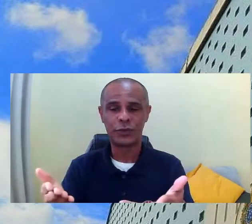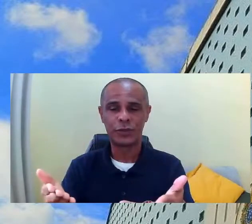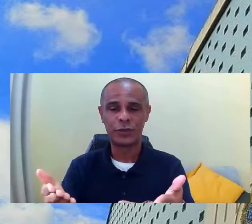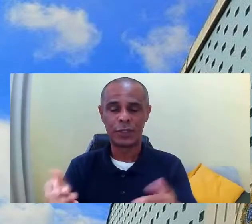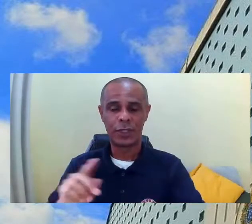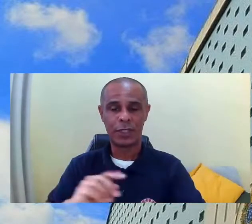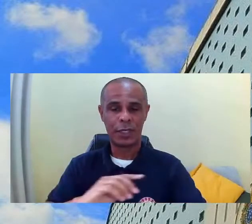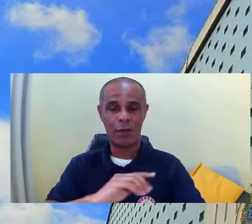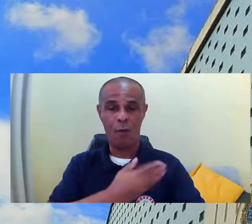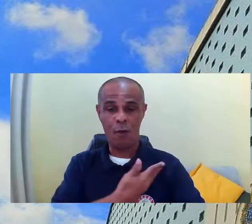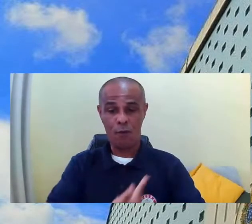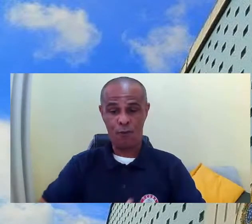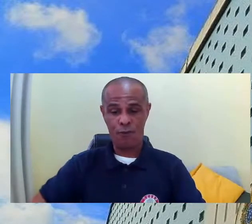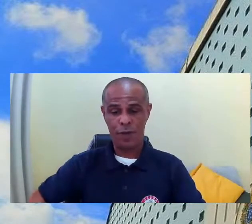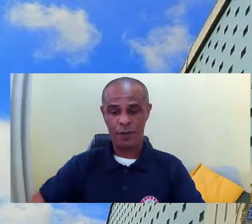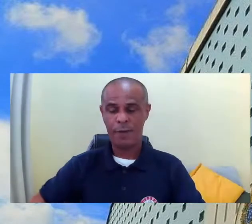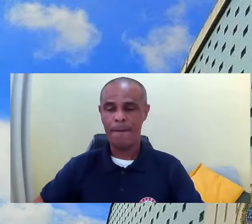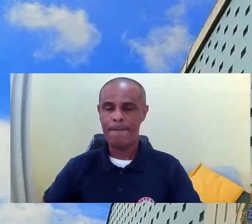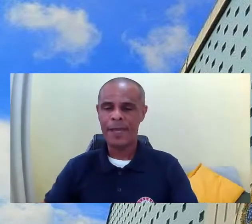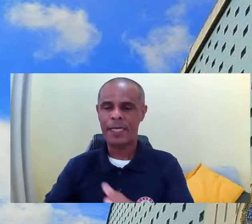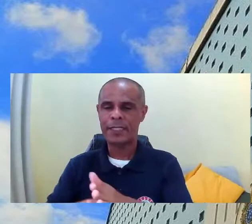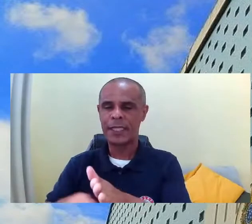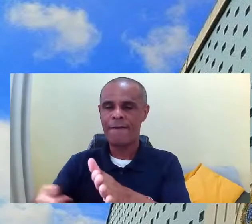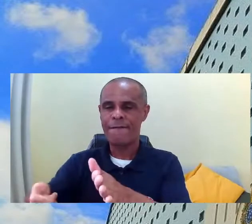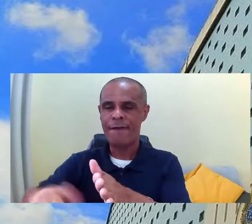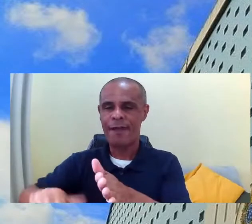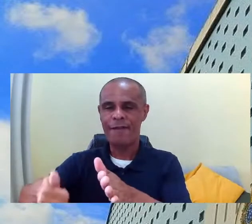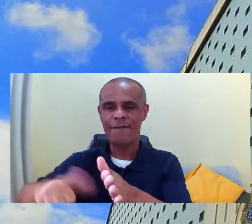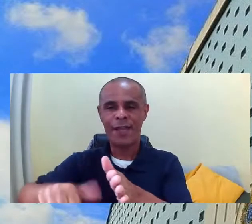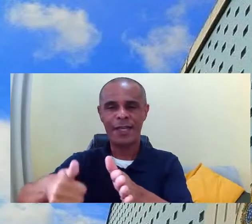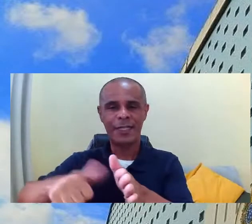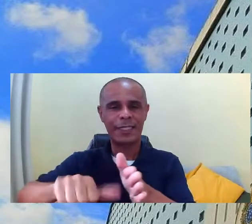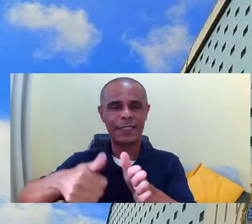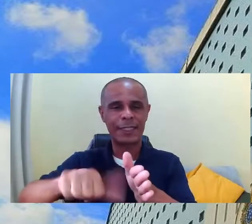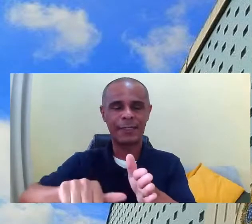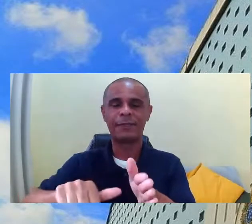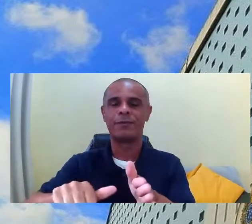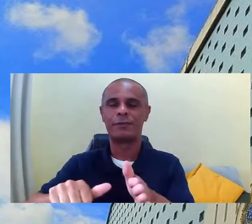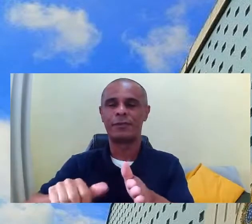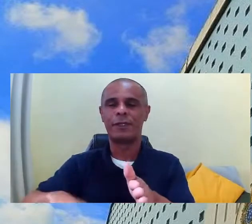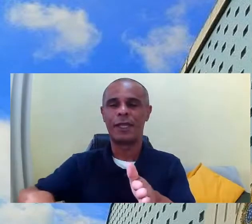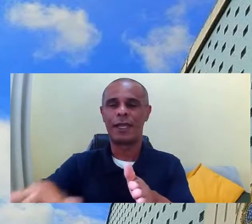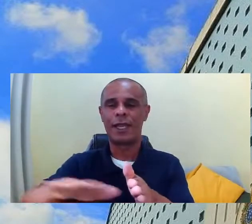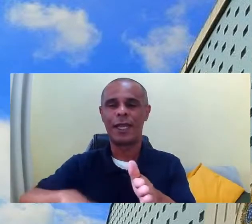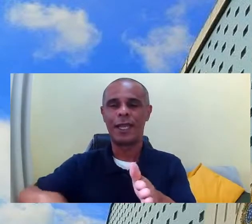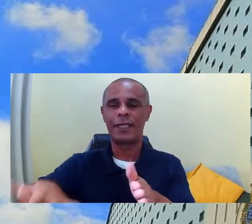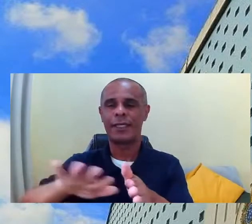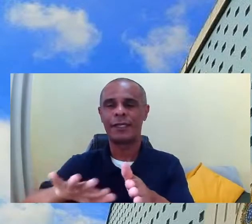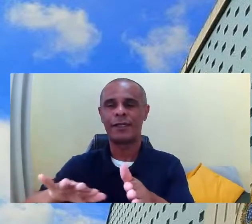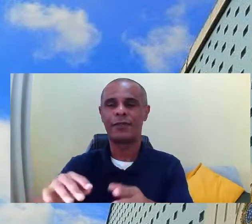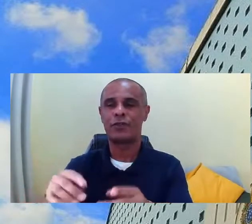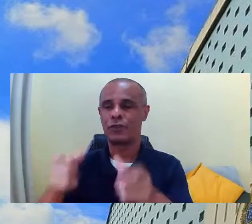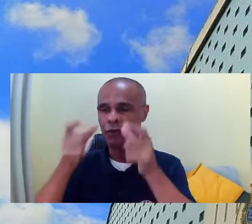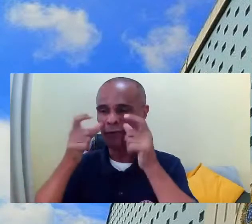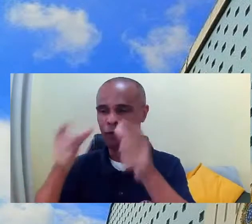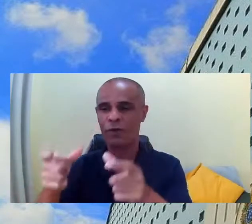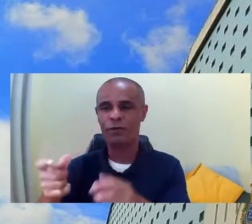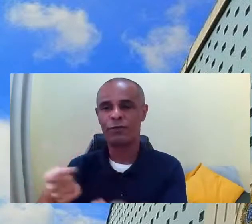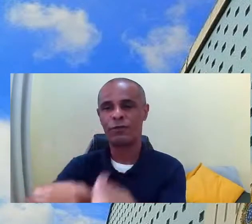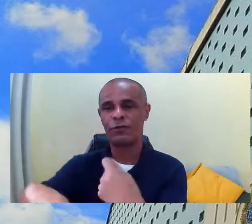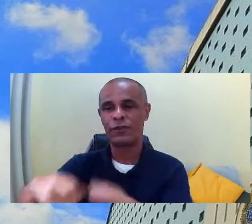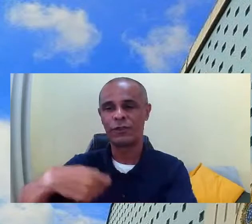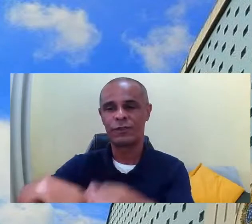das regras do jogo econômico e financeiro. Aí está as razões básicas do golpe